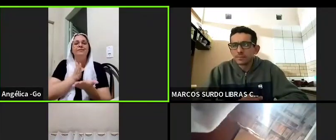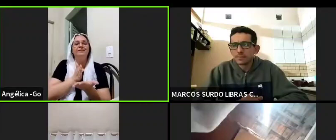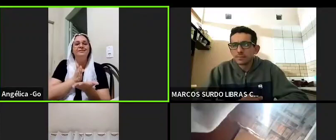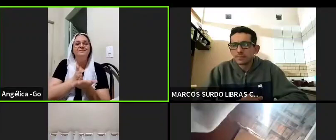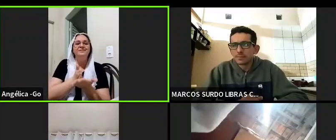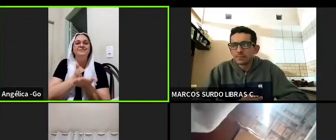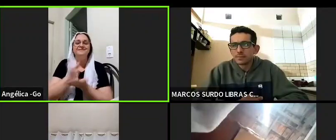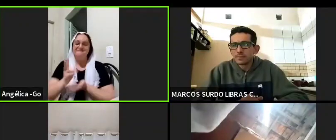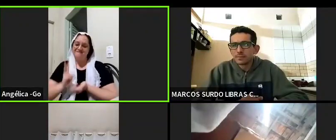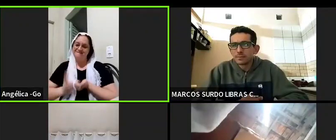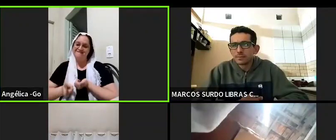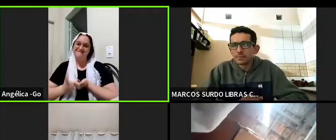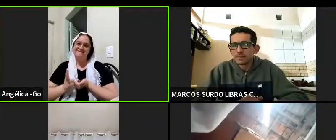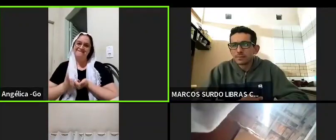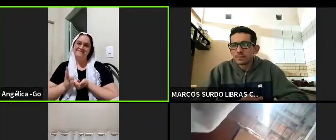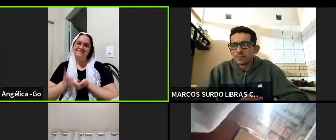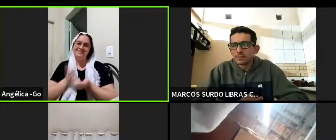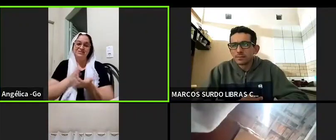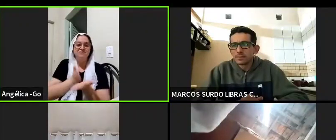aquecida